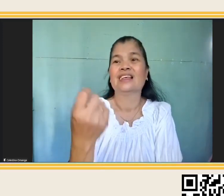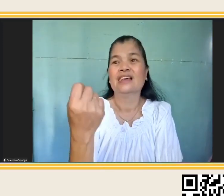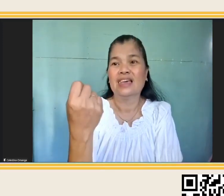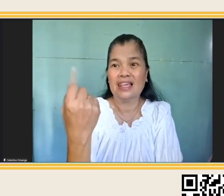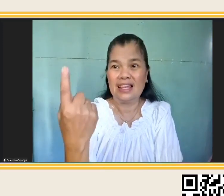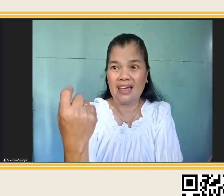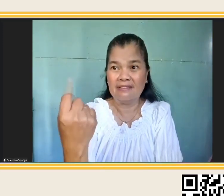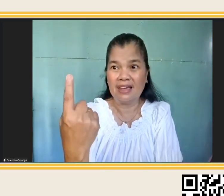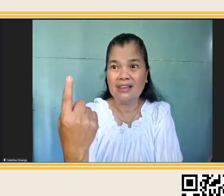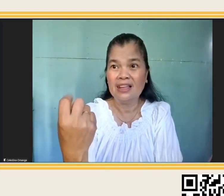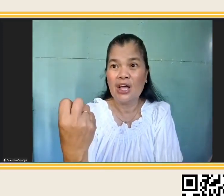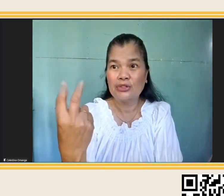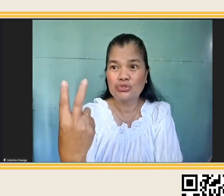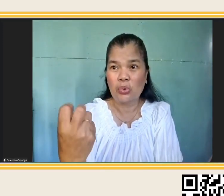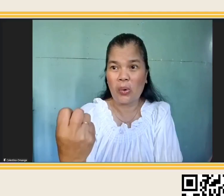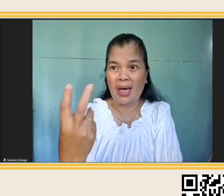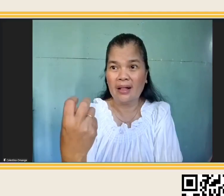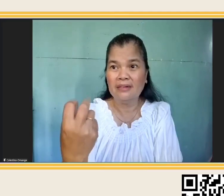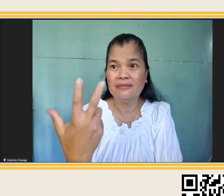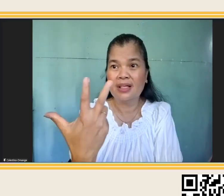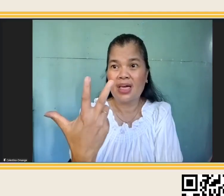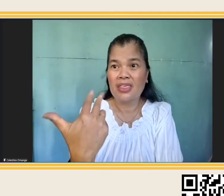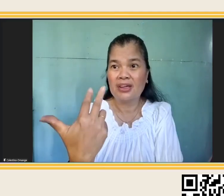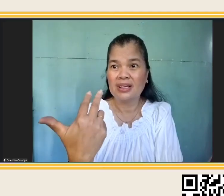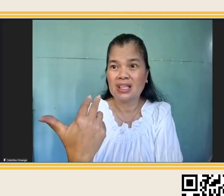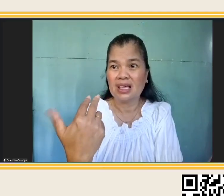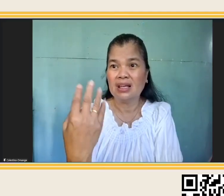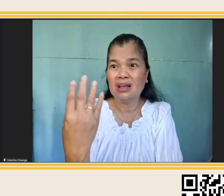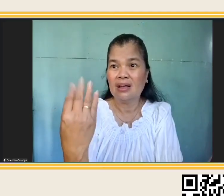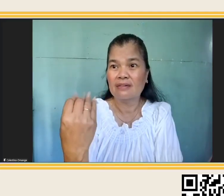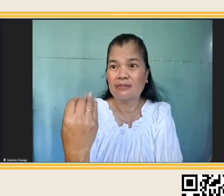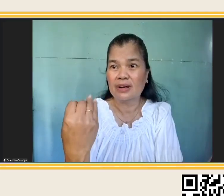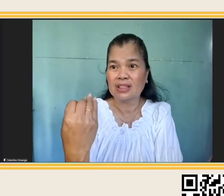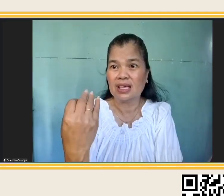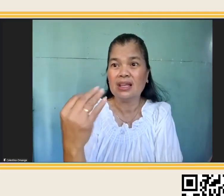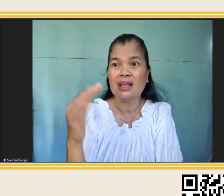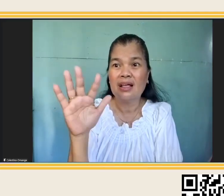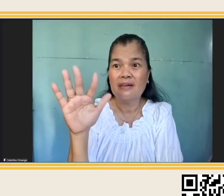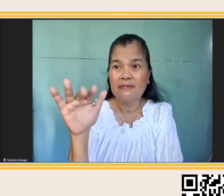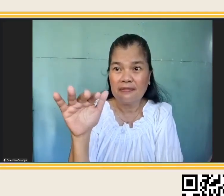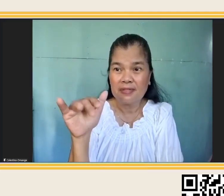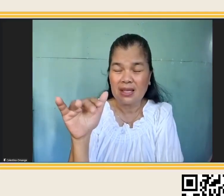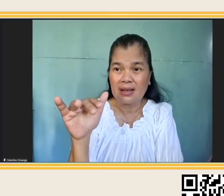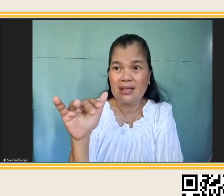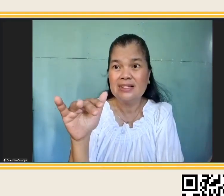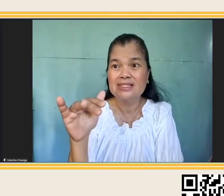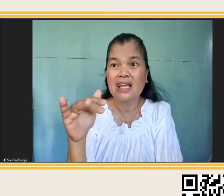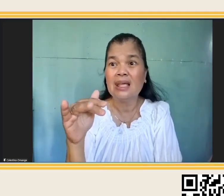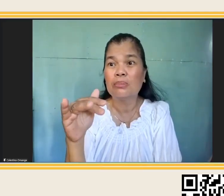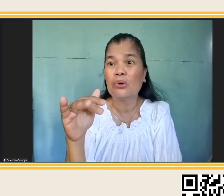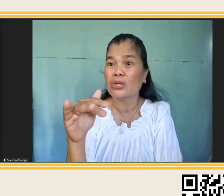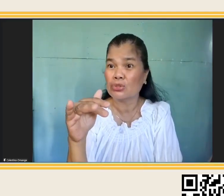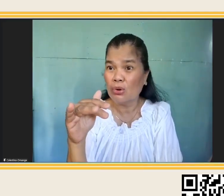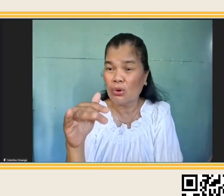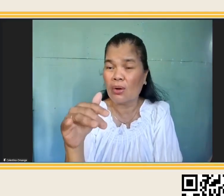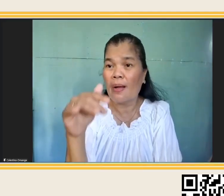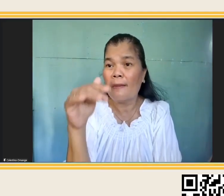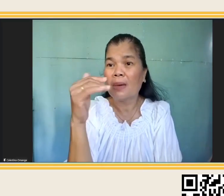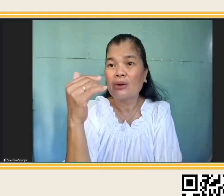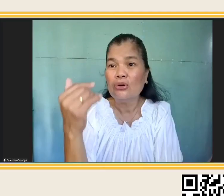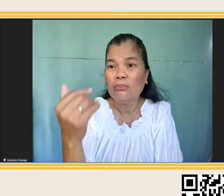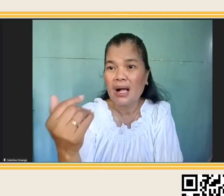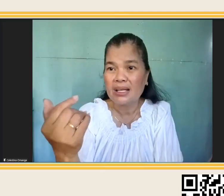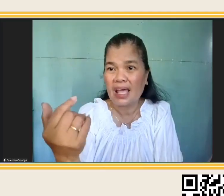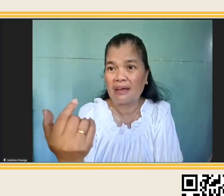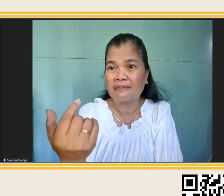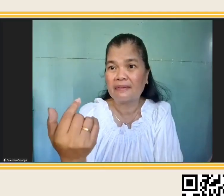Ulit, 11, 12, 13, 14, 15. Sa libro ito.